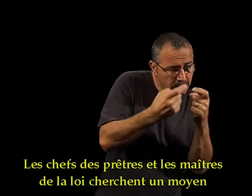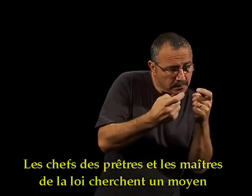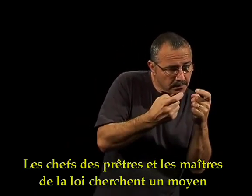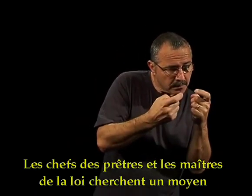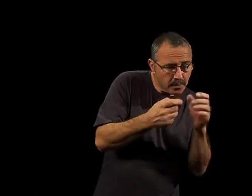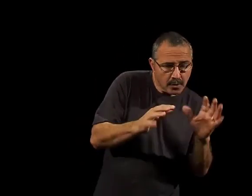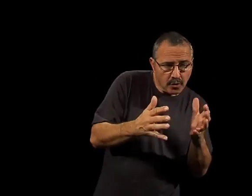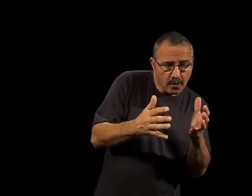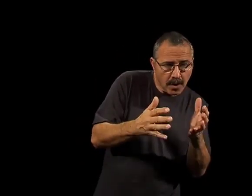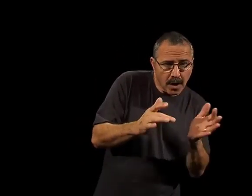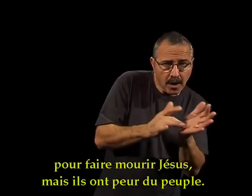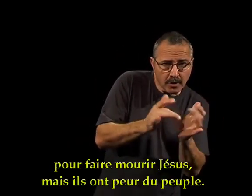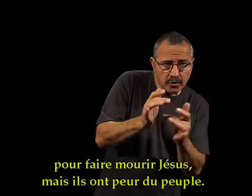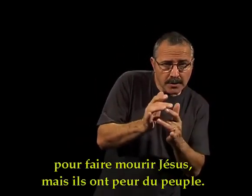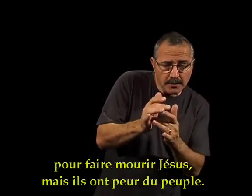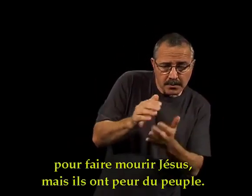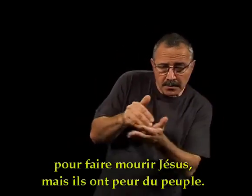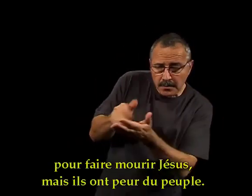cherchent un moyen pour faire mourir Jésus.